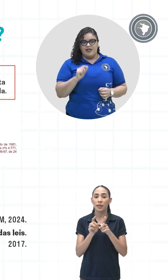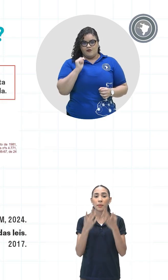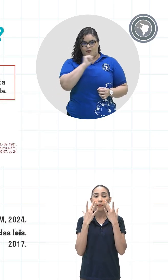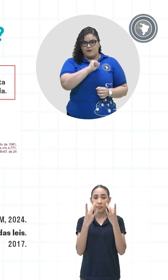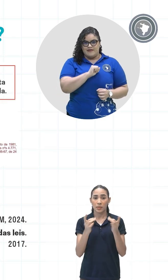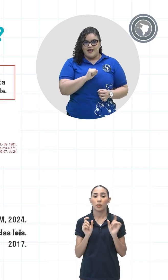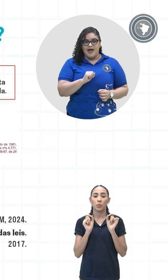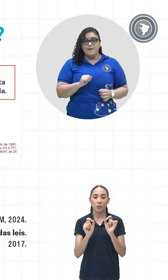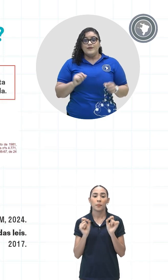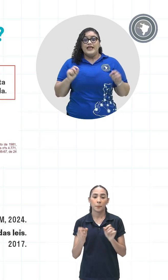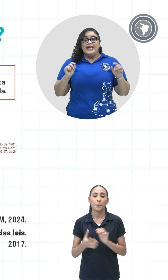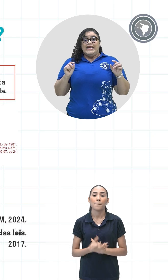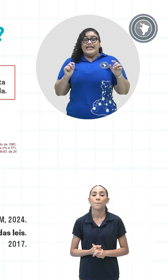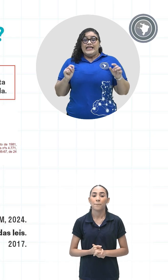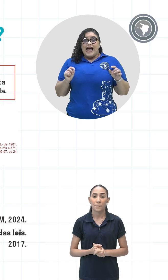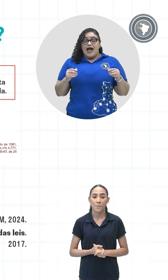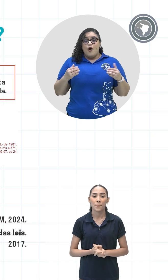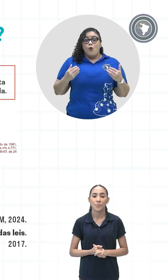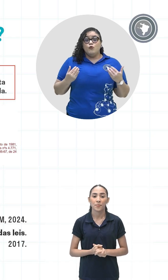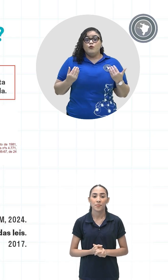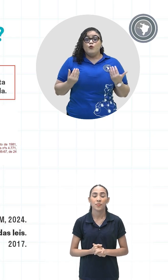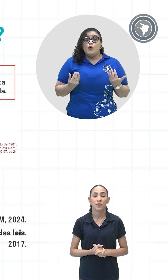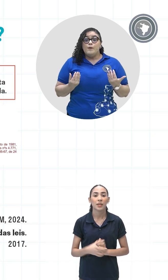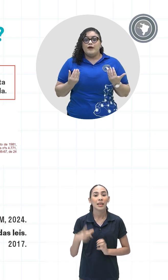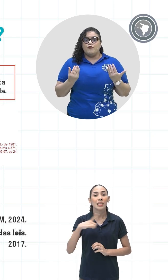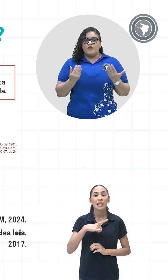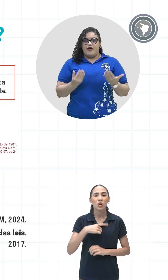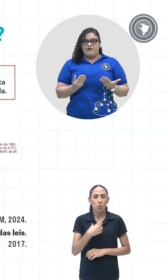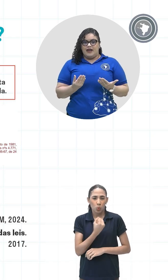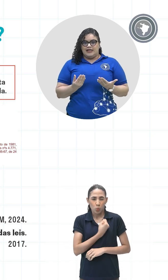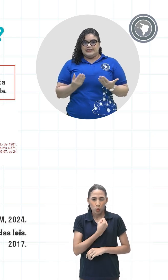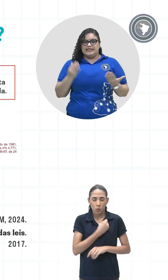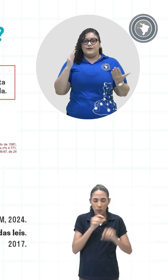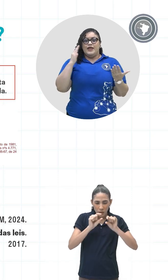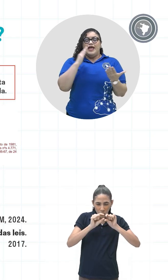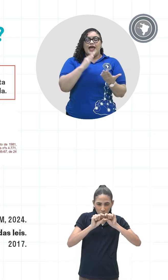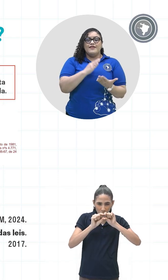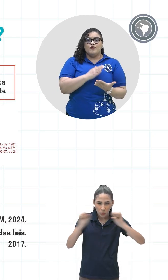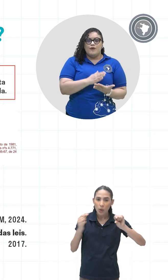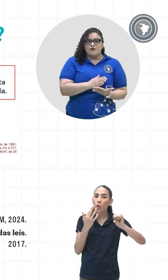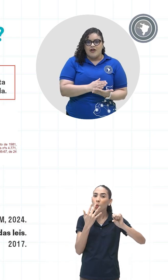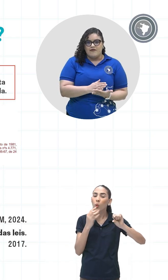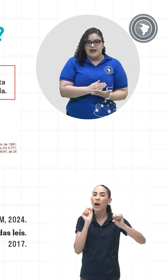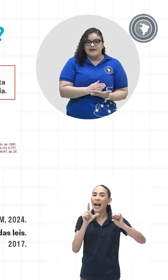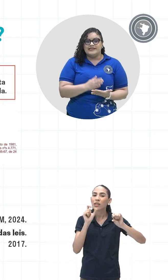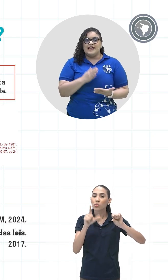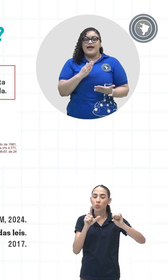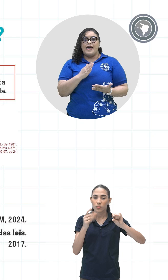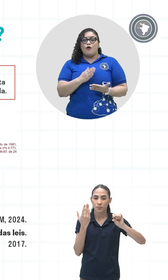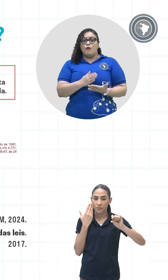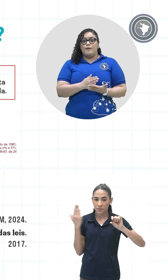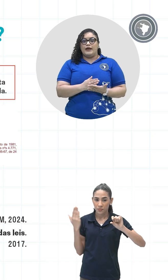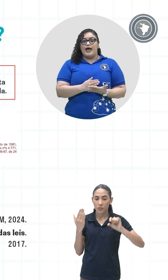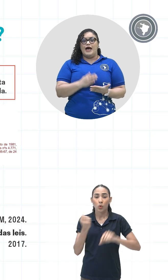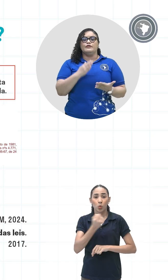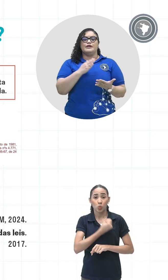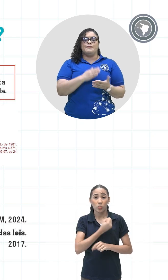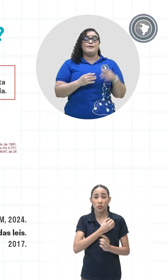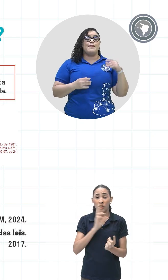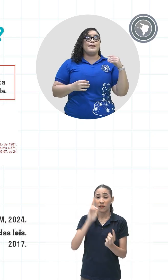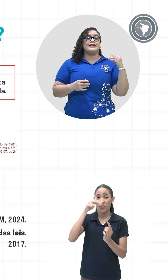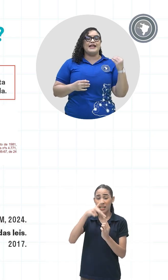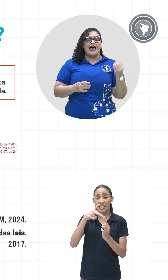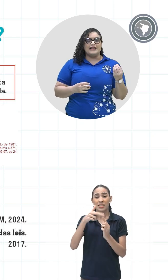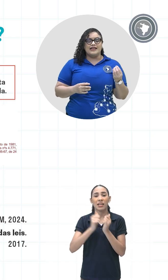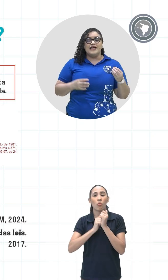observar o seguinte, pode passar? Que há um número de referência. Esse número de referência é acompanhado